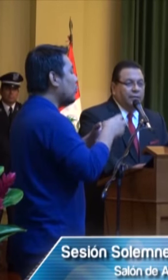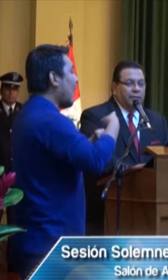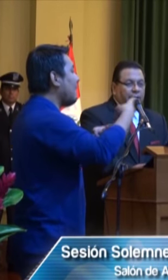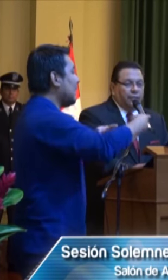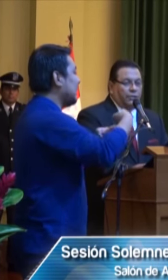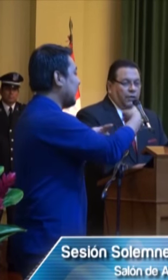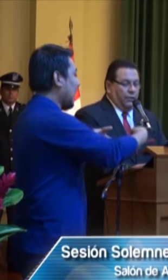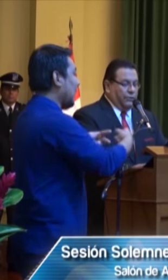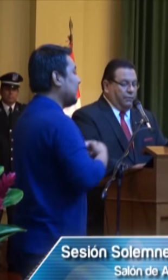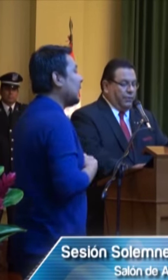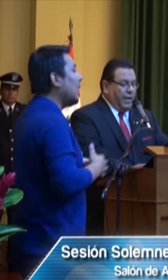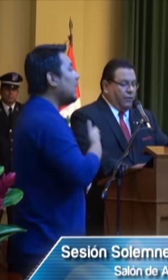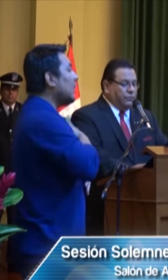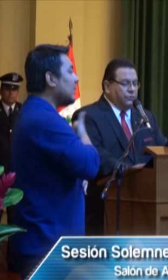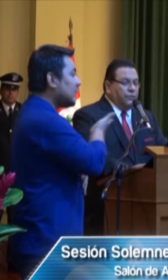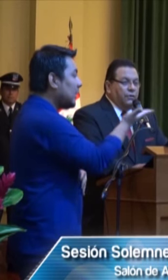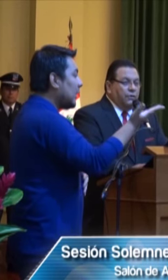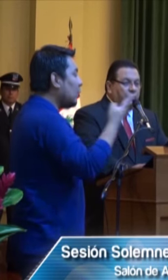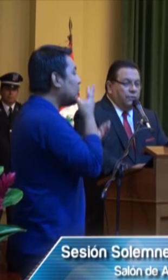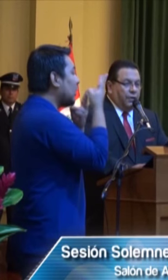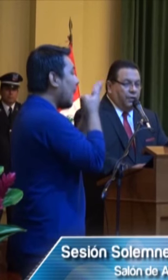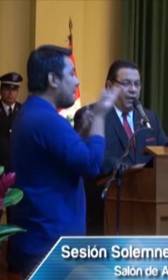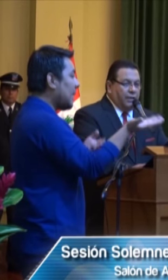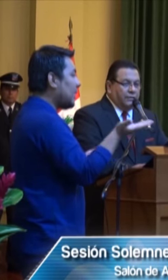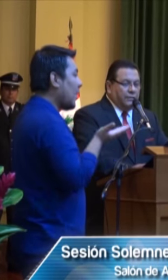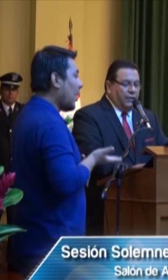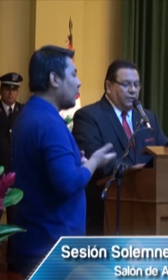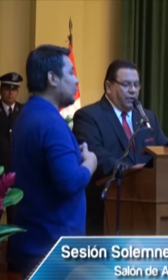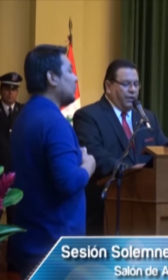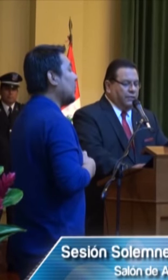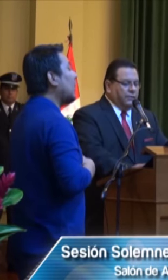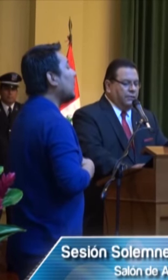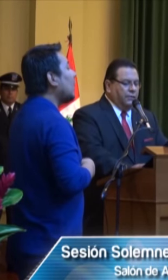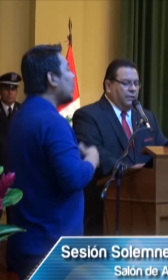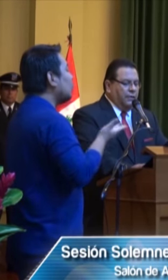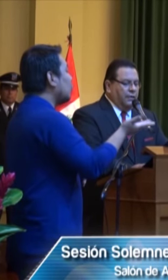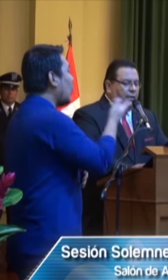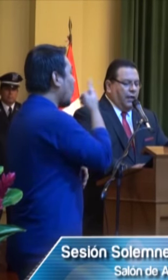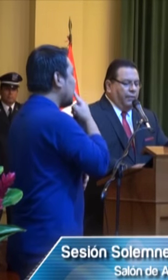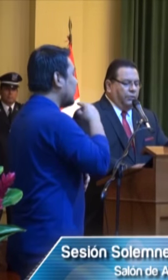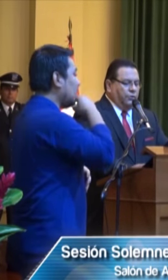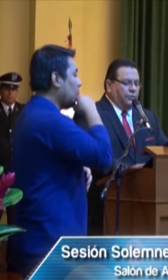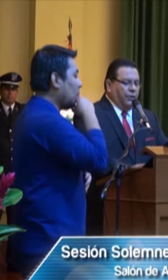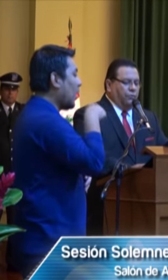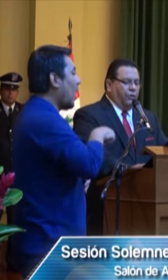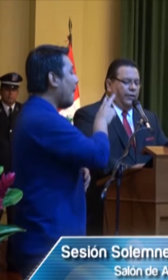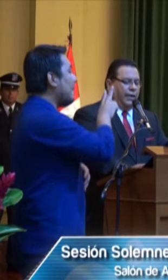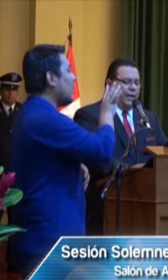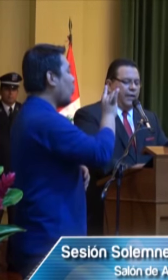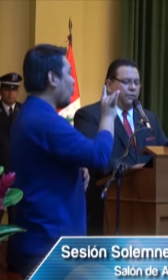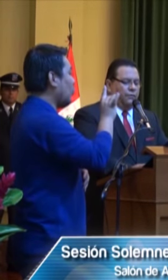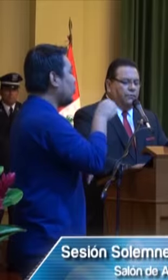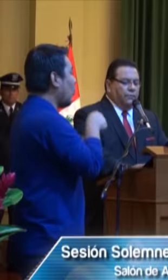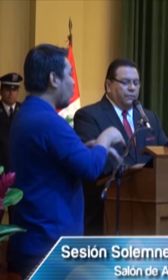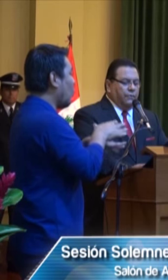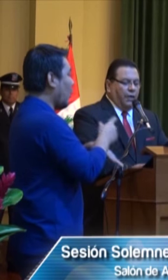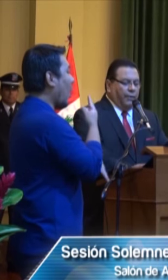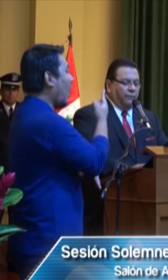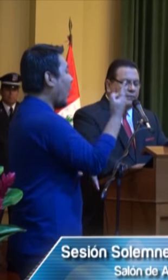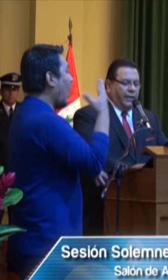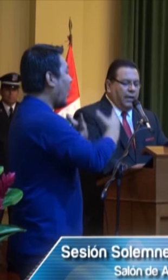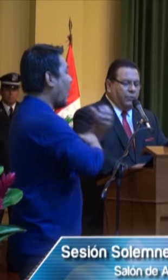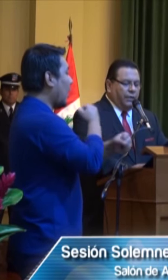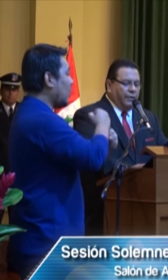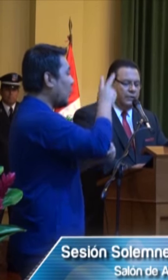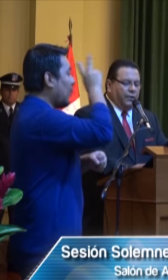vecinales, distinguidos invitados, señoras y señores, el 28 de julio de cada año, el